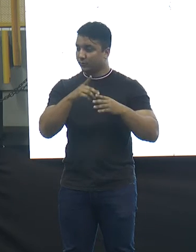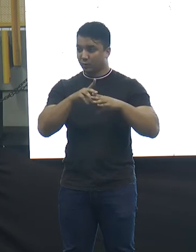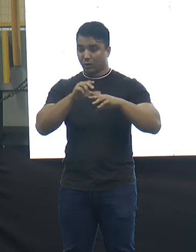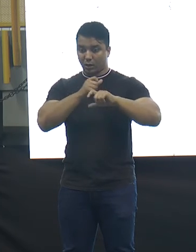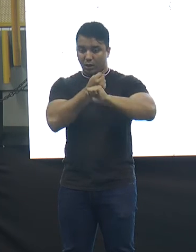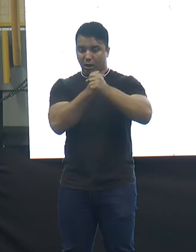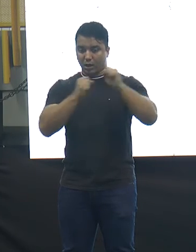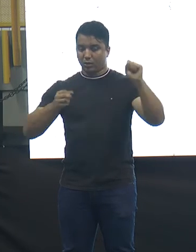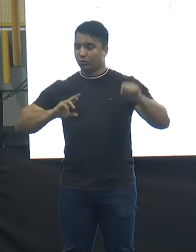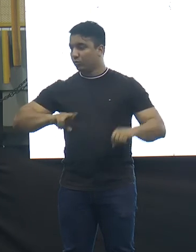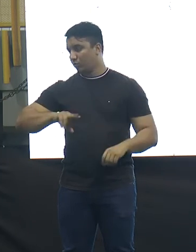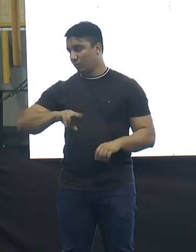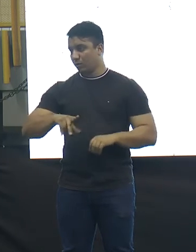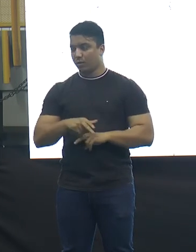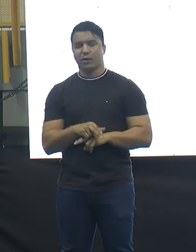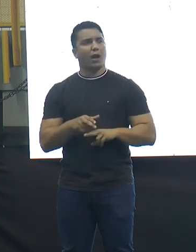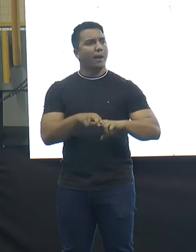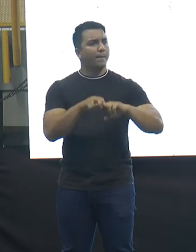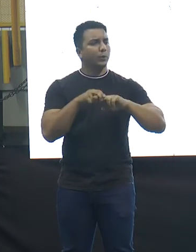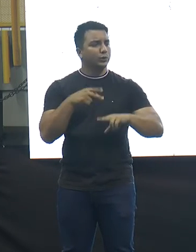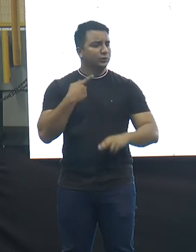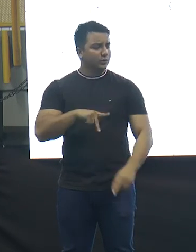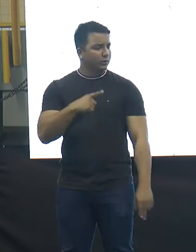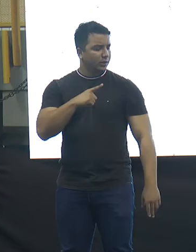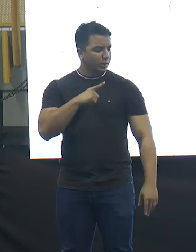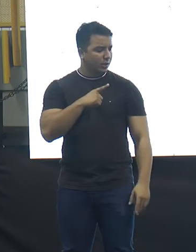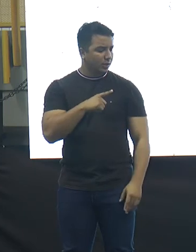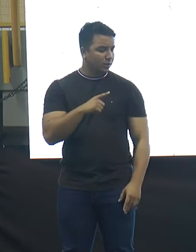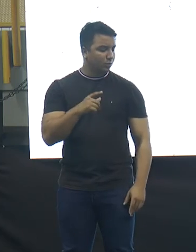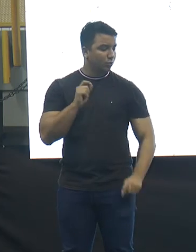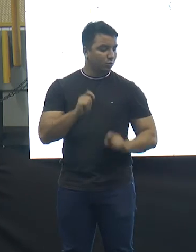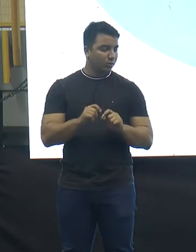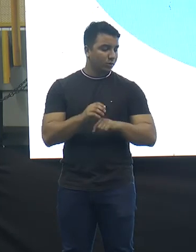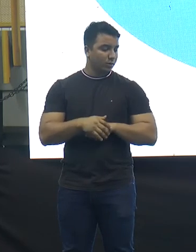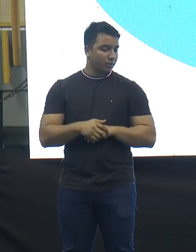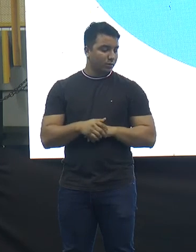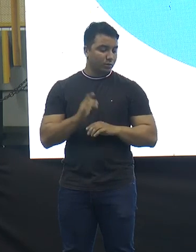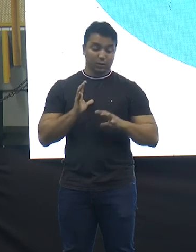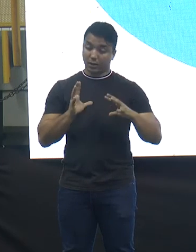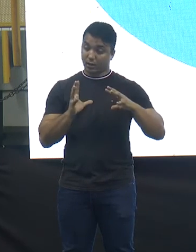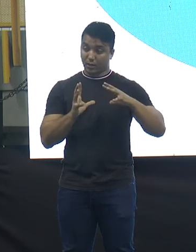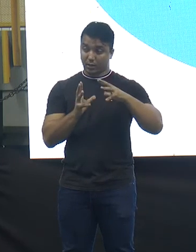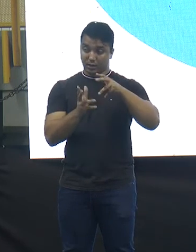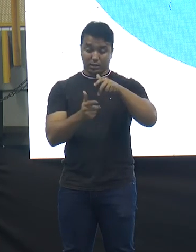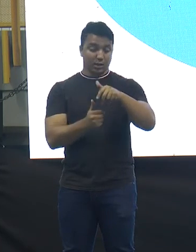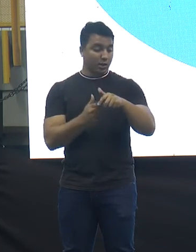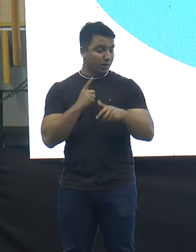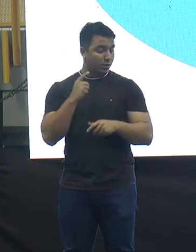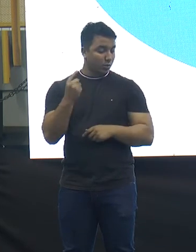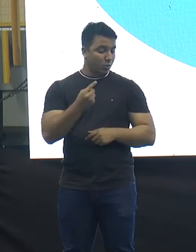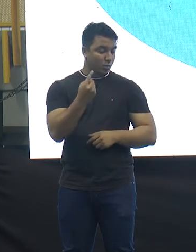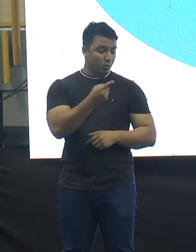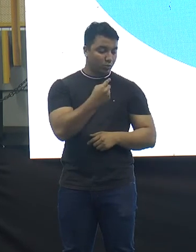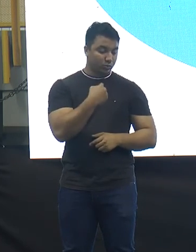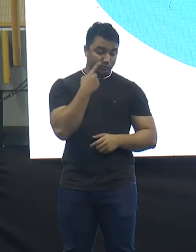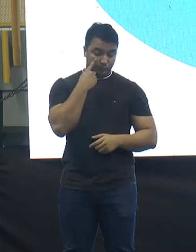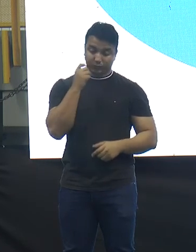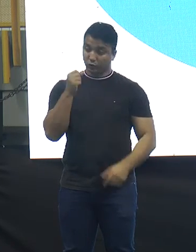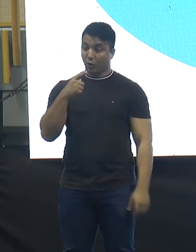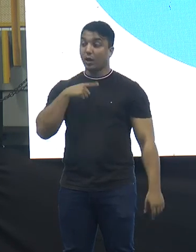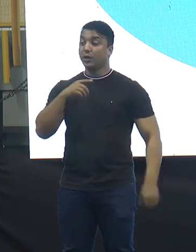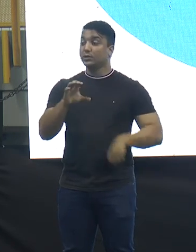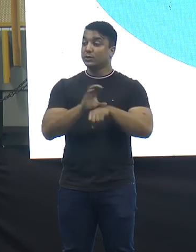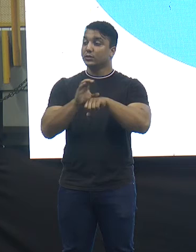Tá? Professor, então a gente tem a órbita que a Terra faz em torno do